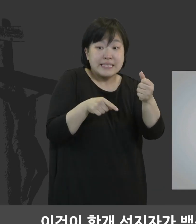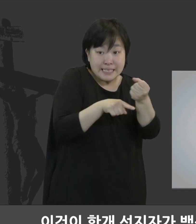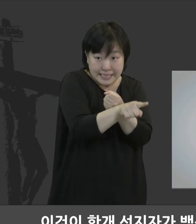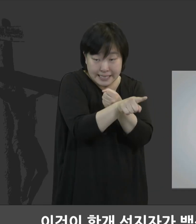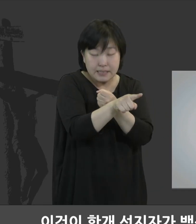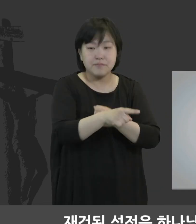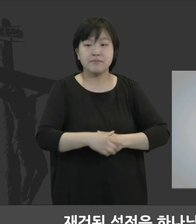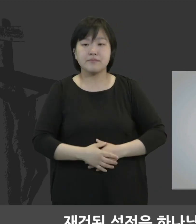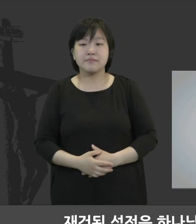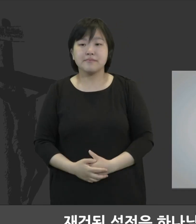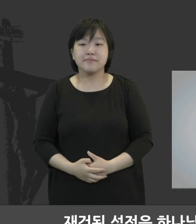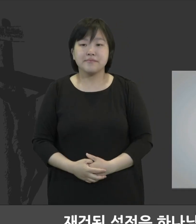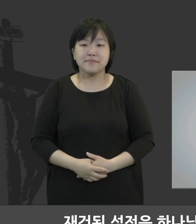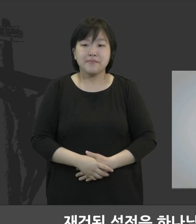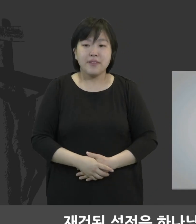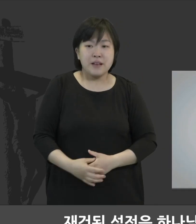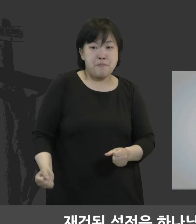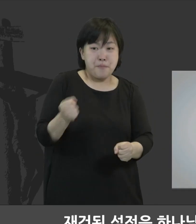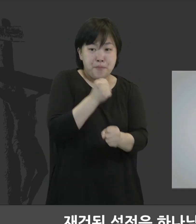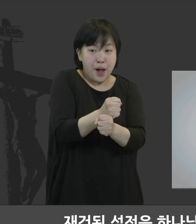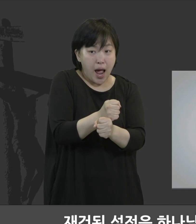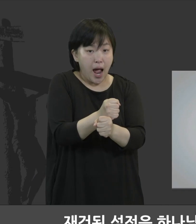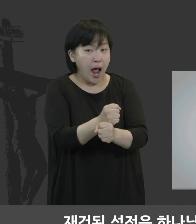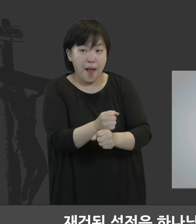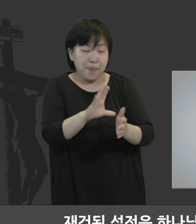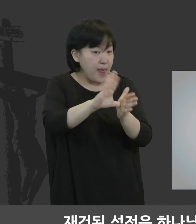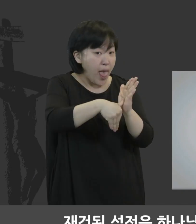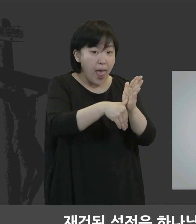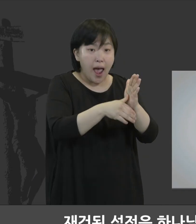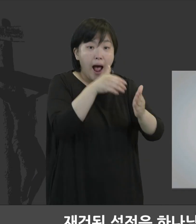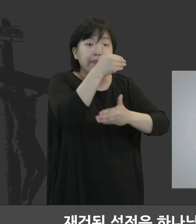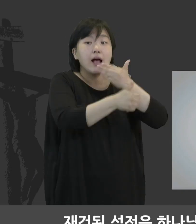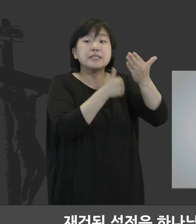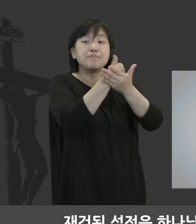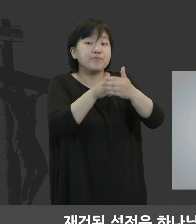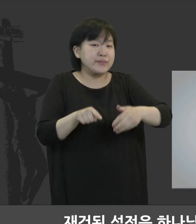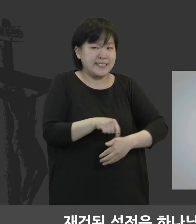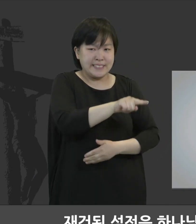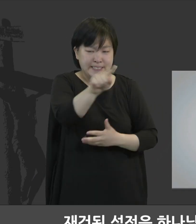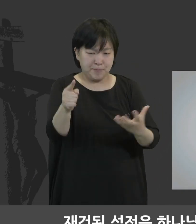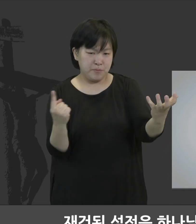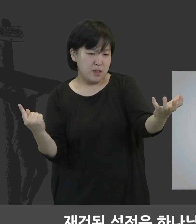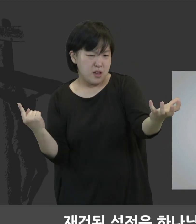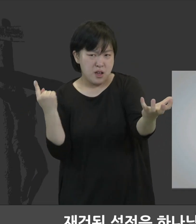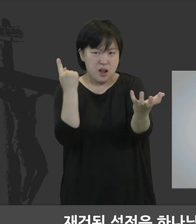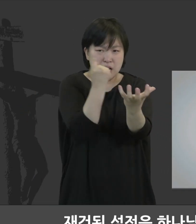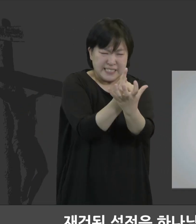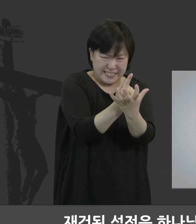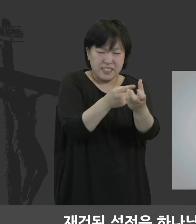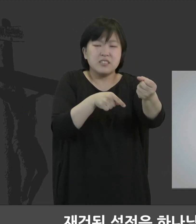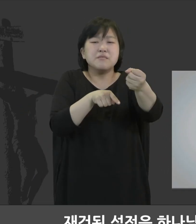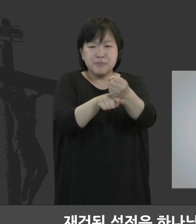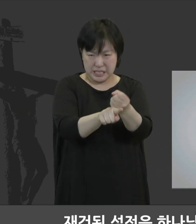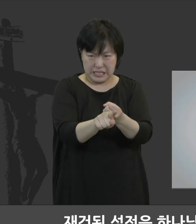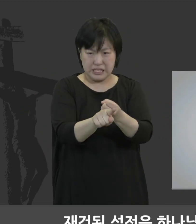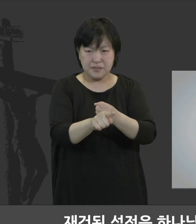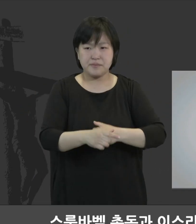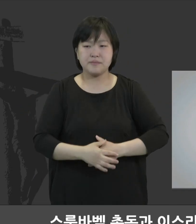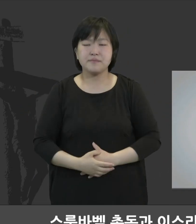의미입니다. 재건된 성전은 하나님께서 다시 그들 가운데 거하신다는 상징인 것입니다.